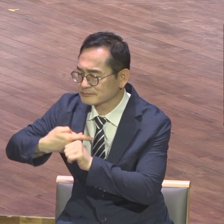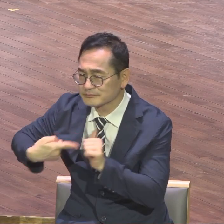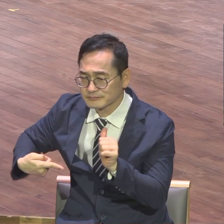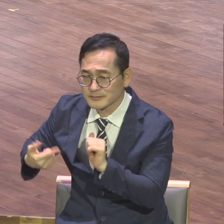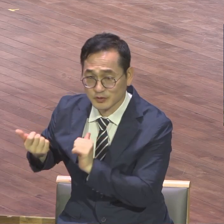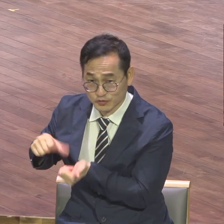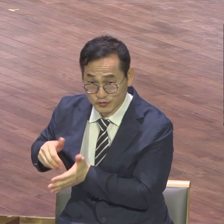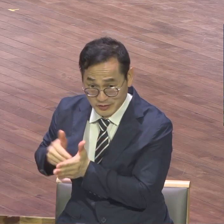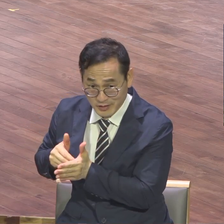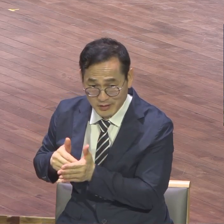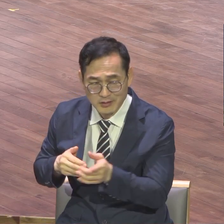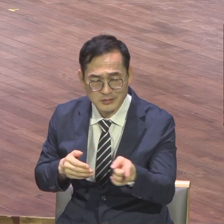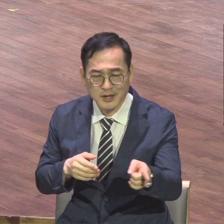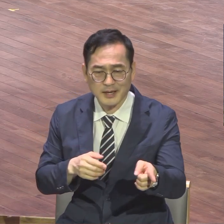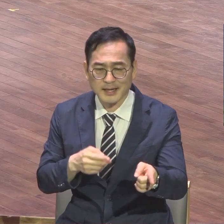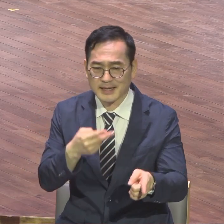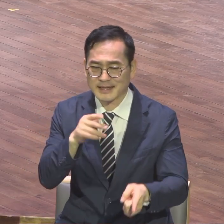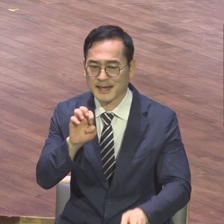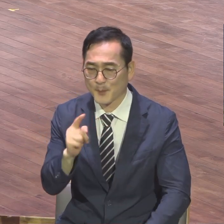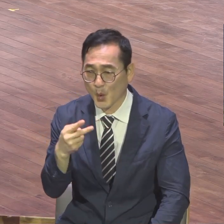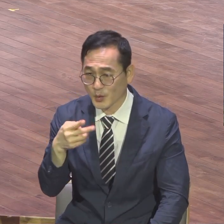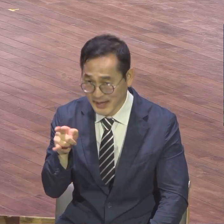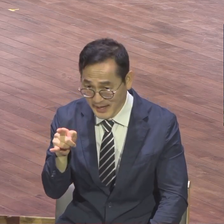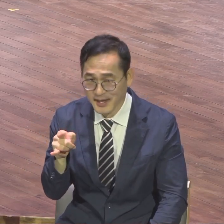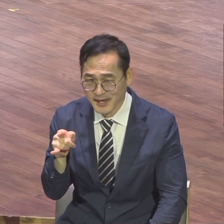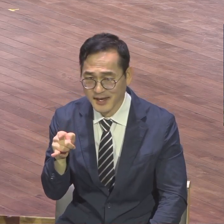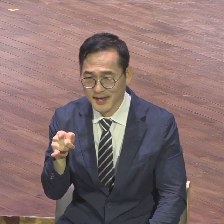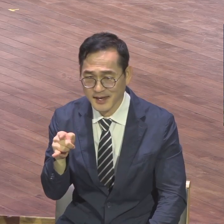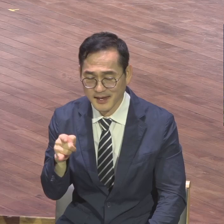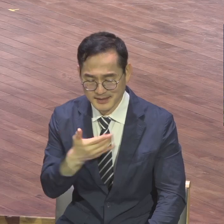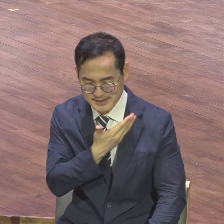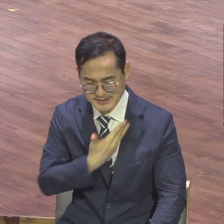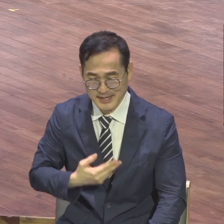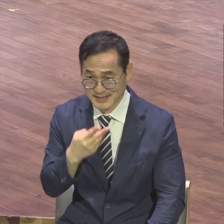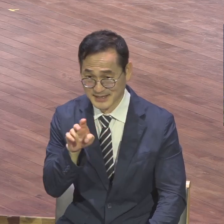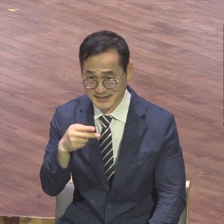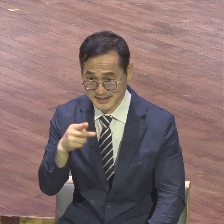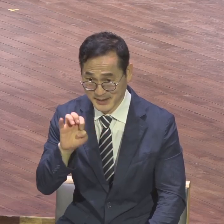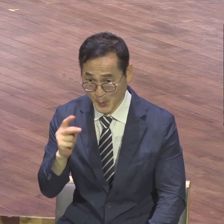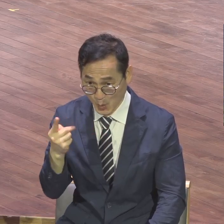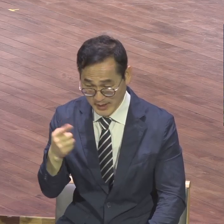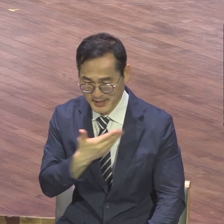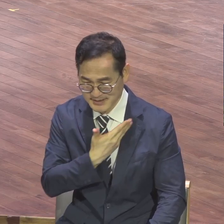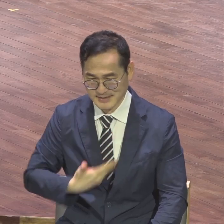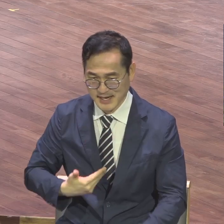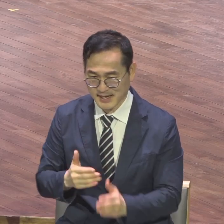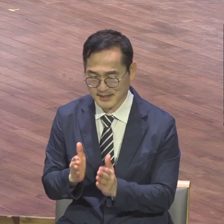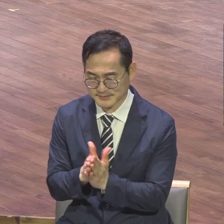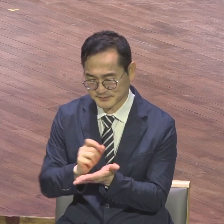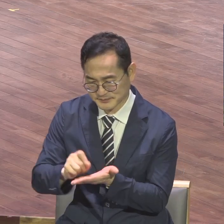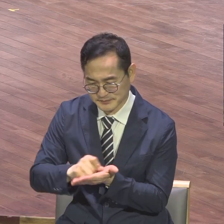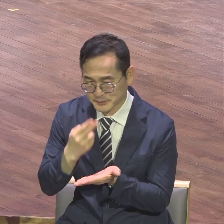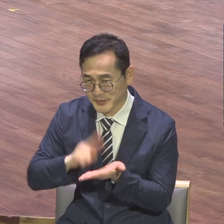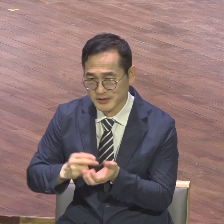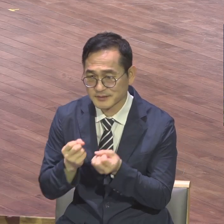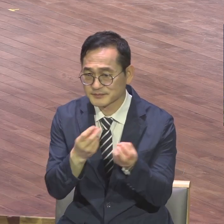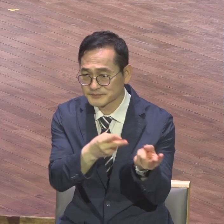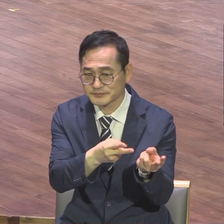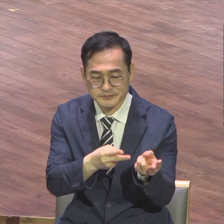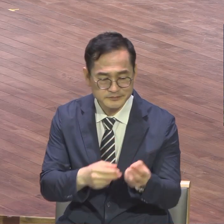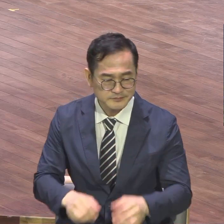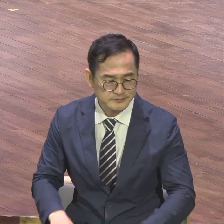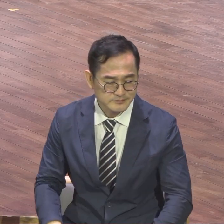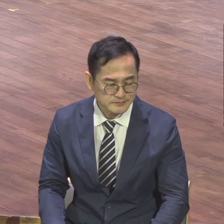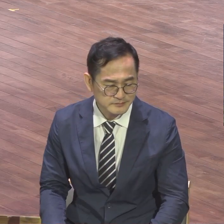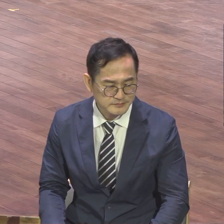이름의 뜻대로 그렇게 산 것입니다. 제자 디모데. 자, 우리 같이 한번 이름을 넣어서 해봅시다. 제자